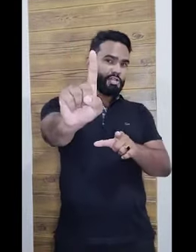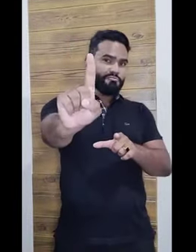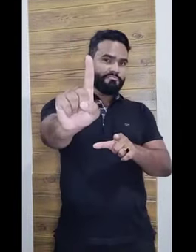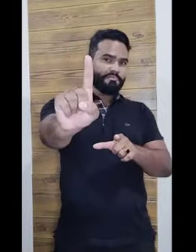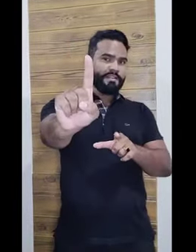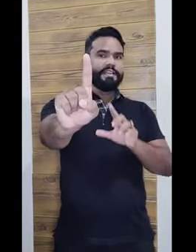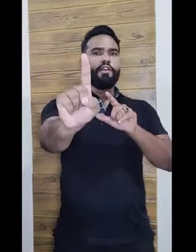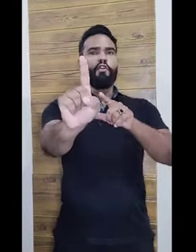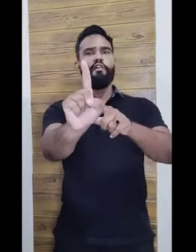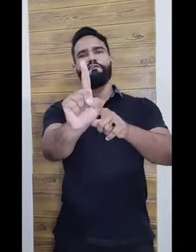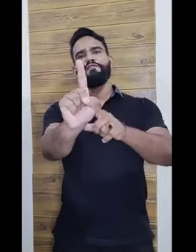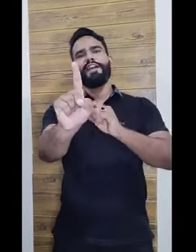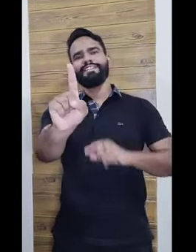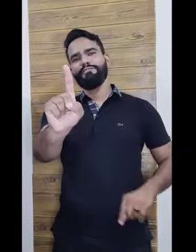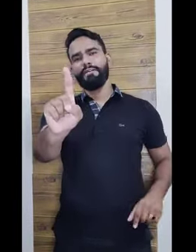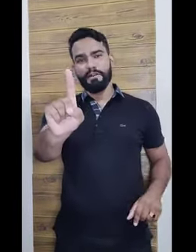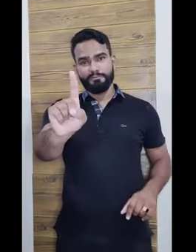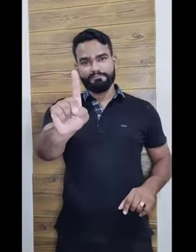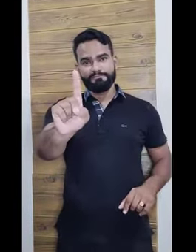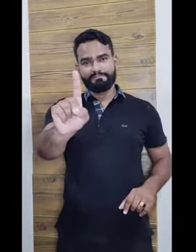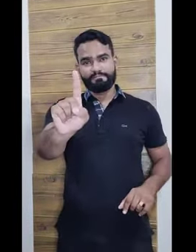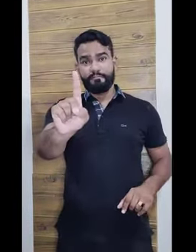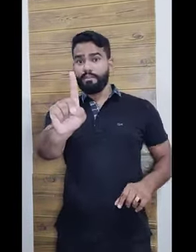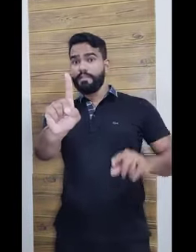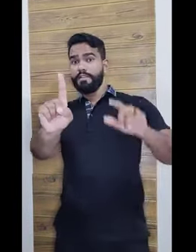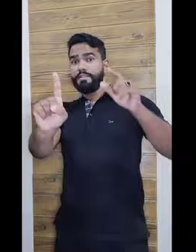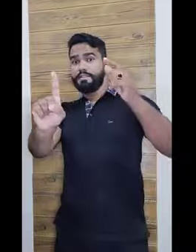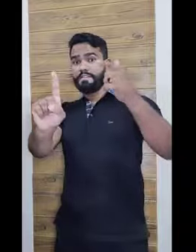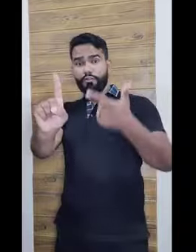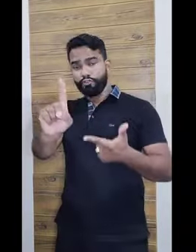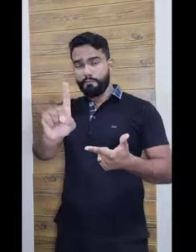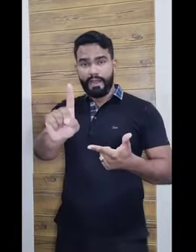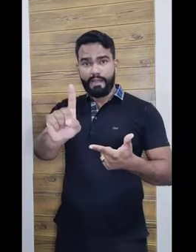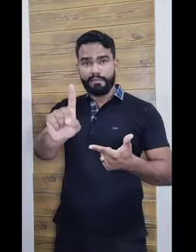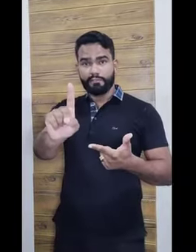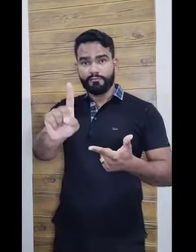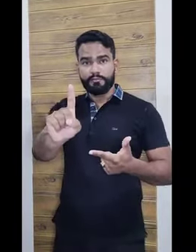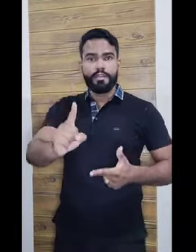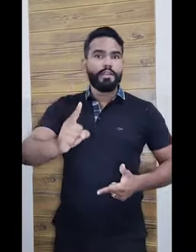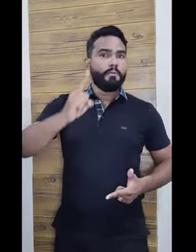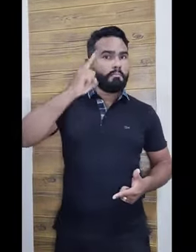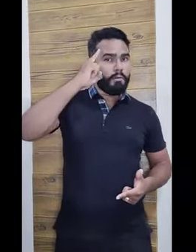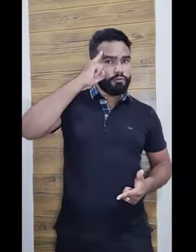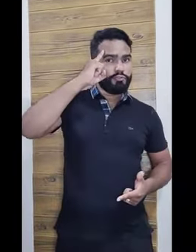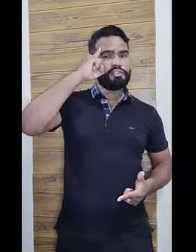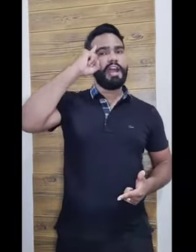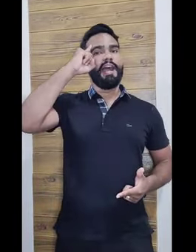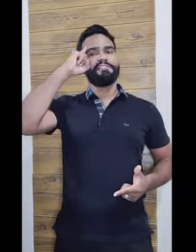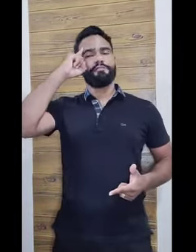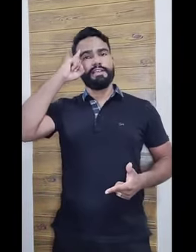repetiu? Configuração da mão. Segundo parâmetro, ponto de